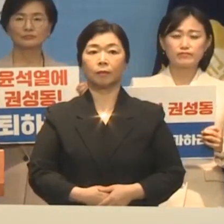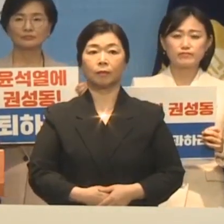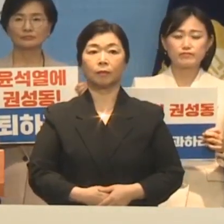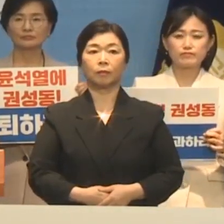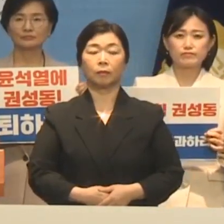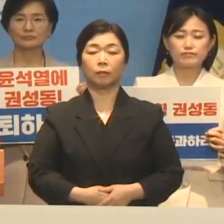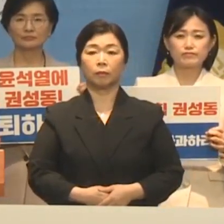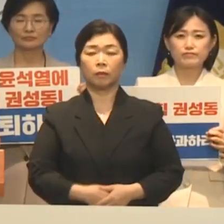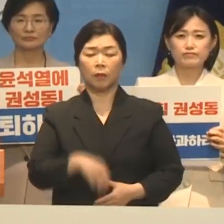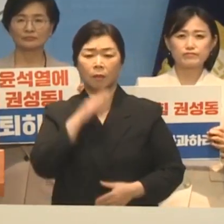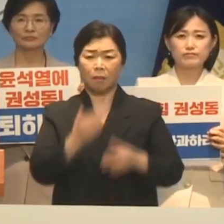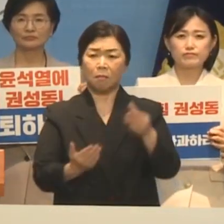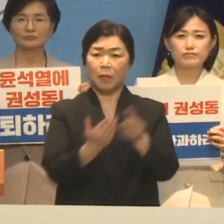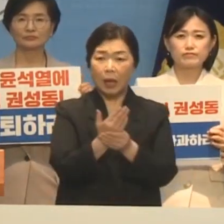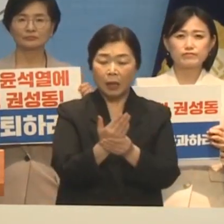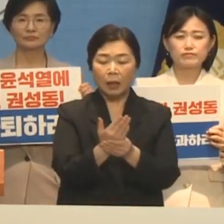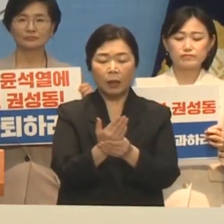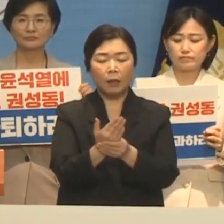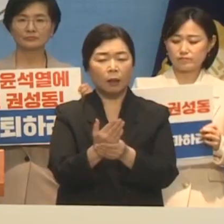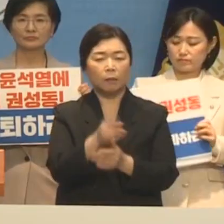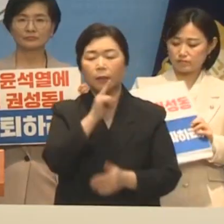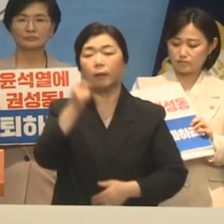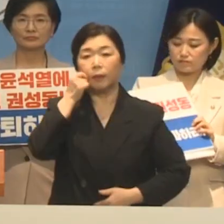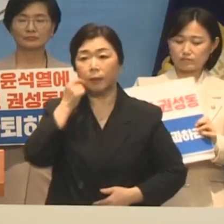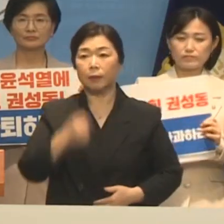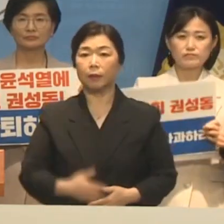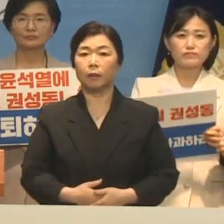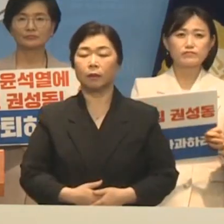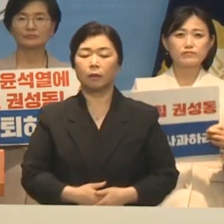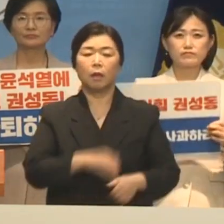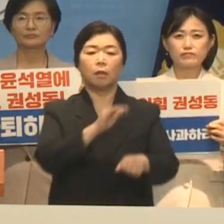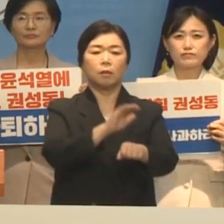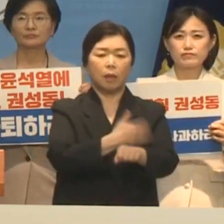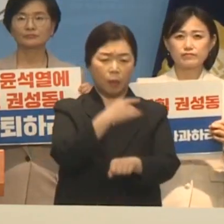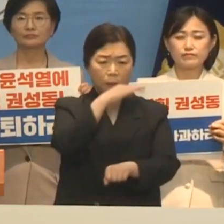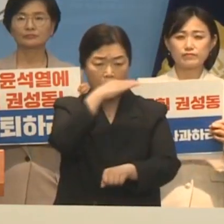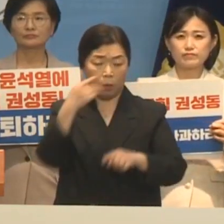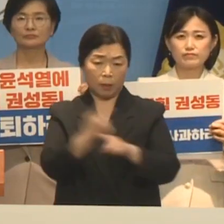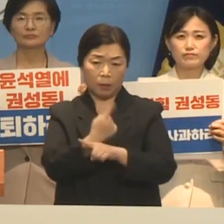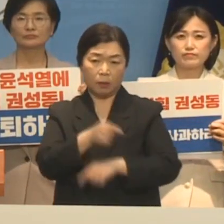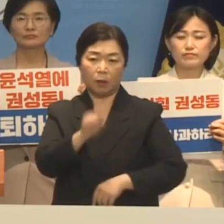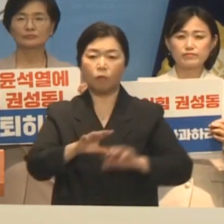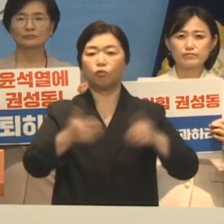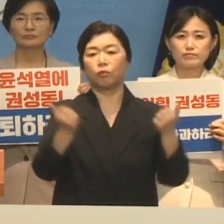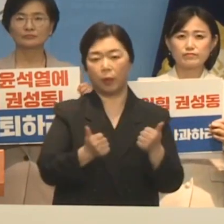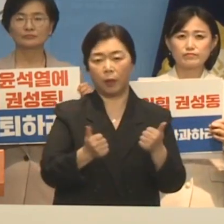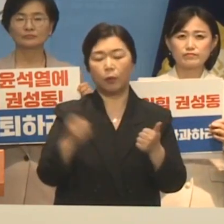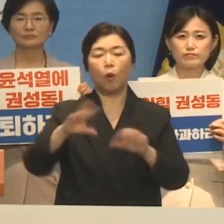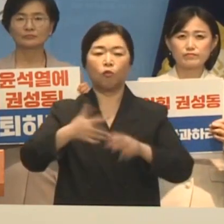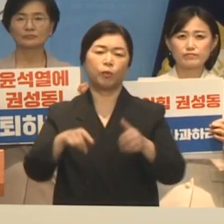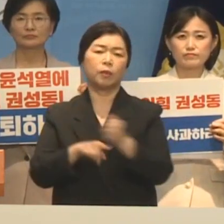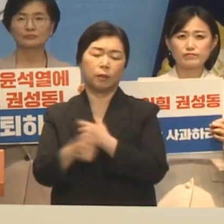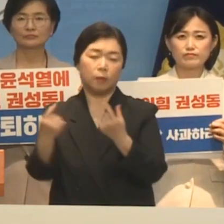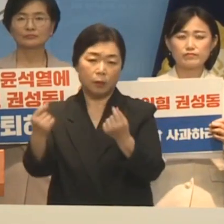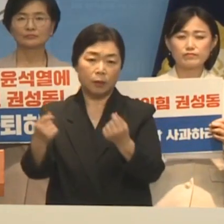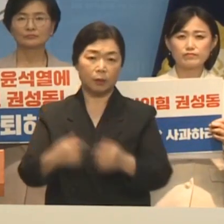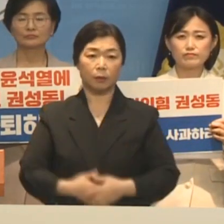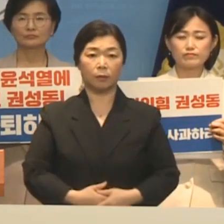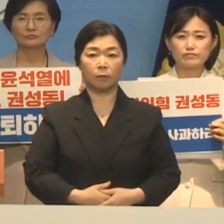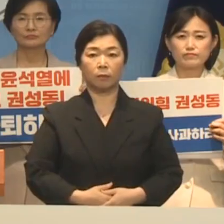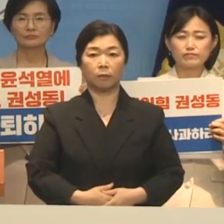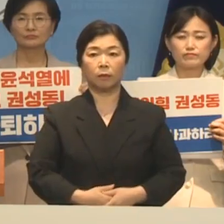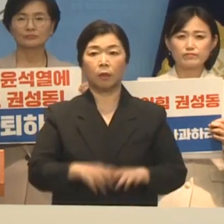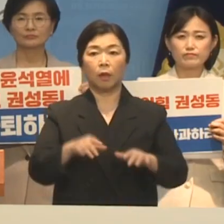네, 일어나서는 안 되는 일이 일어났습니다. 잘못을 바로잡는 게 국회이고 국민의 뜻이라고 생각합니다.